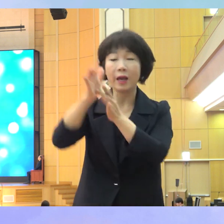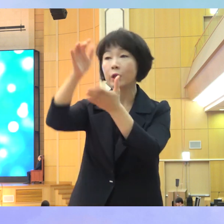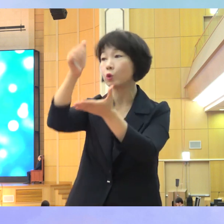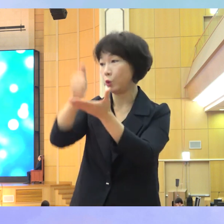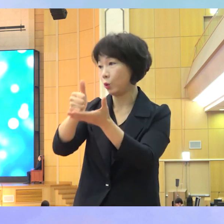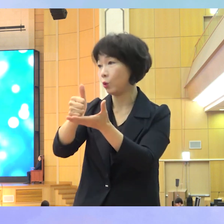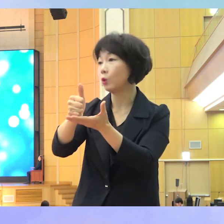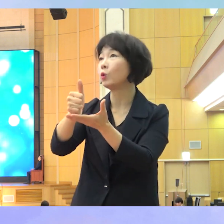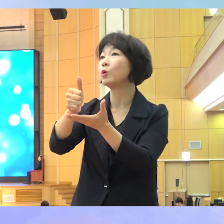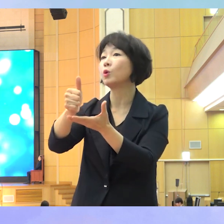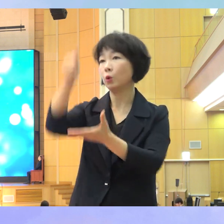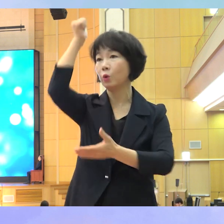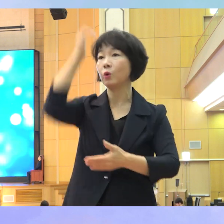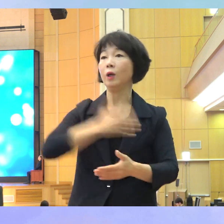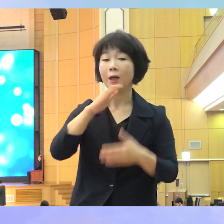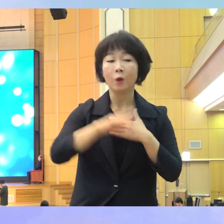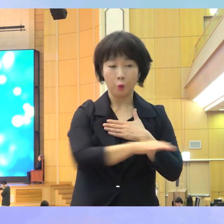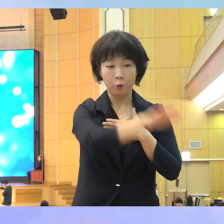예수